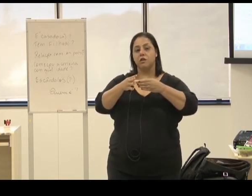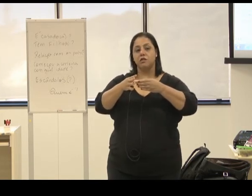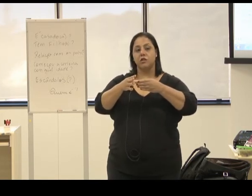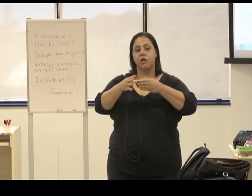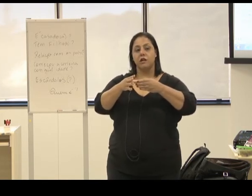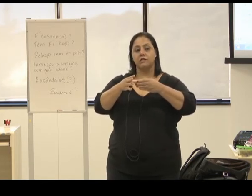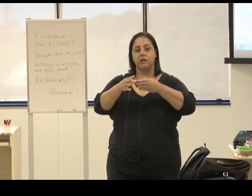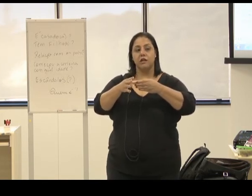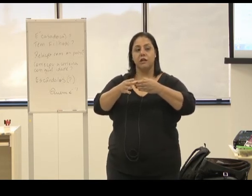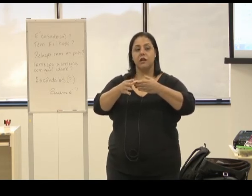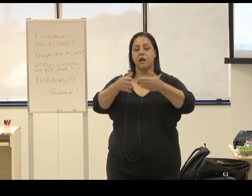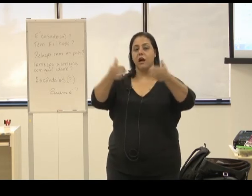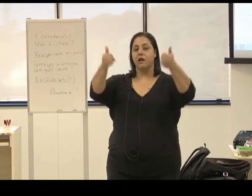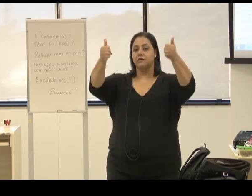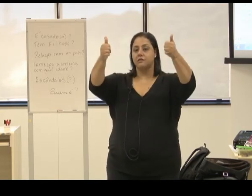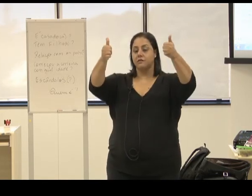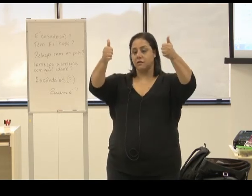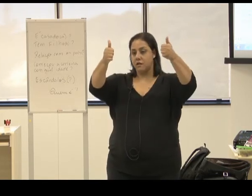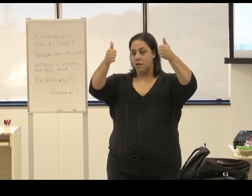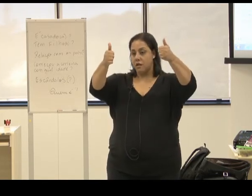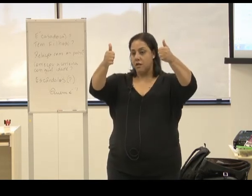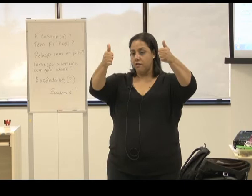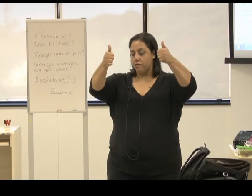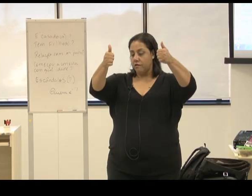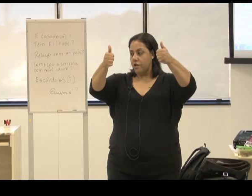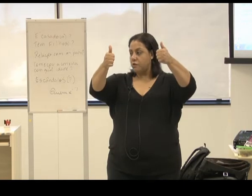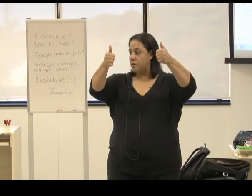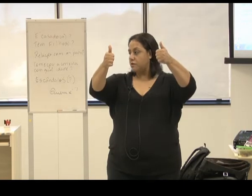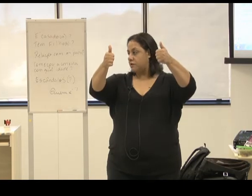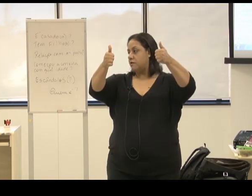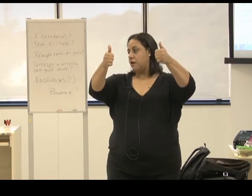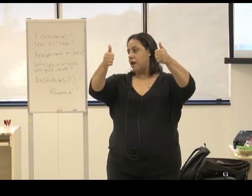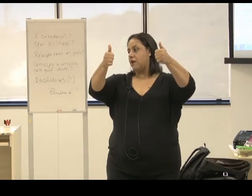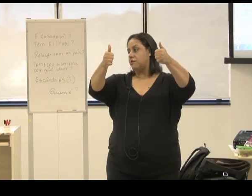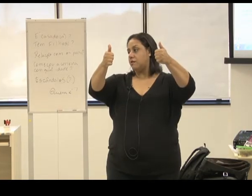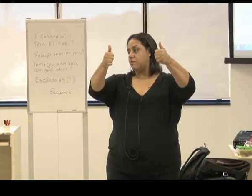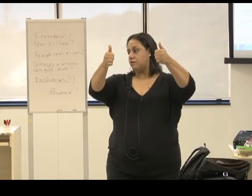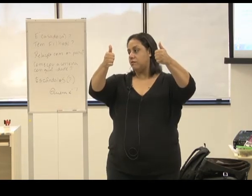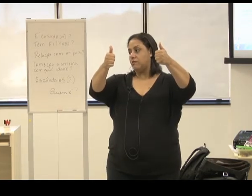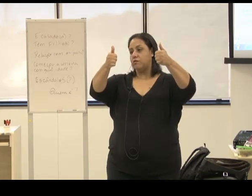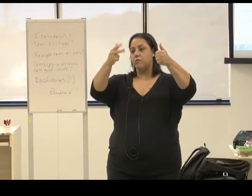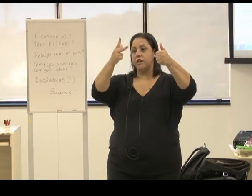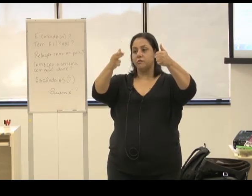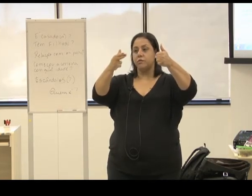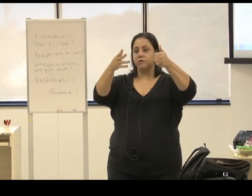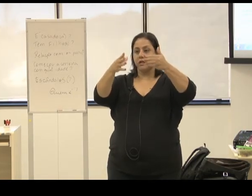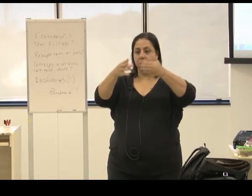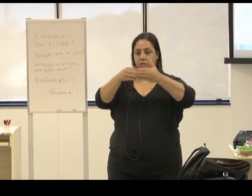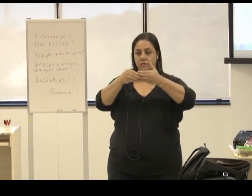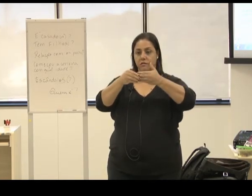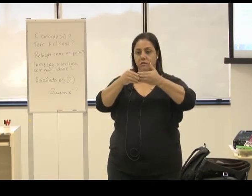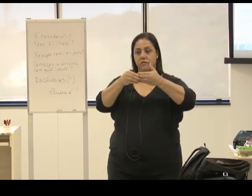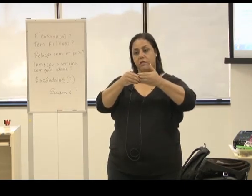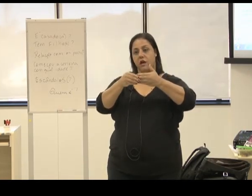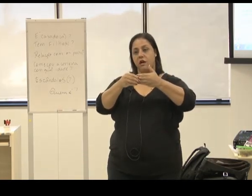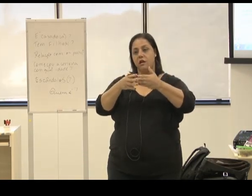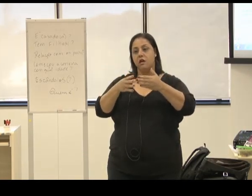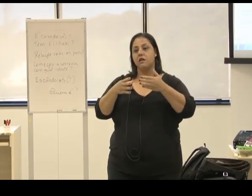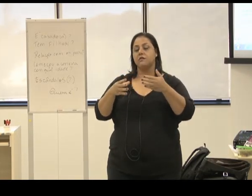olha se as vítimas, elas são do mesmo processo, tá? Então,